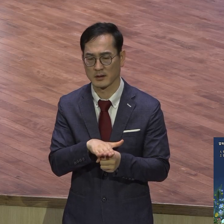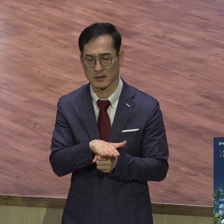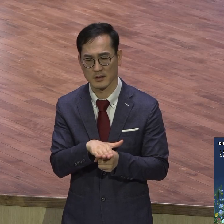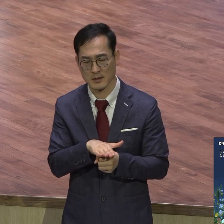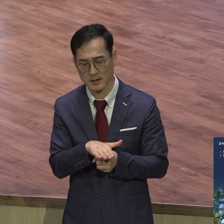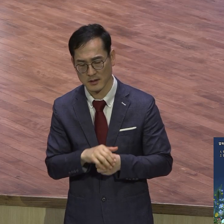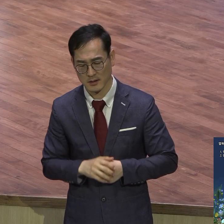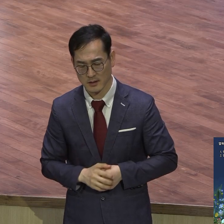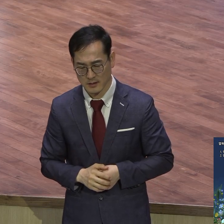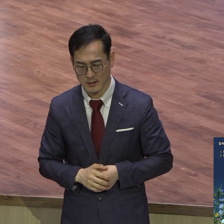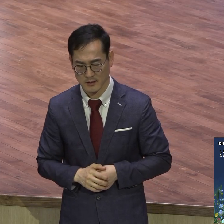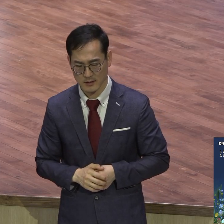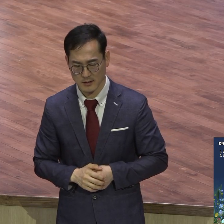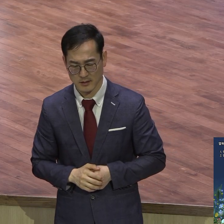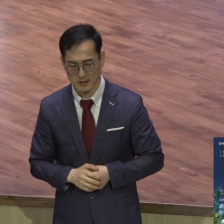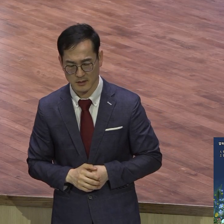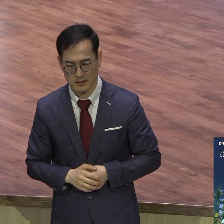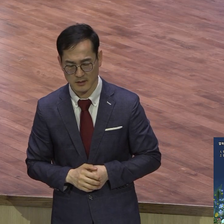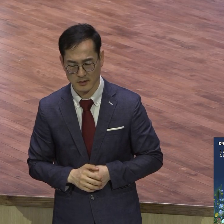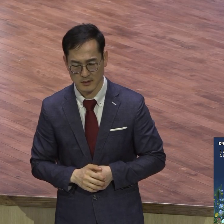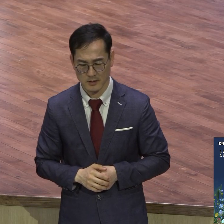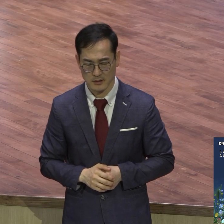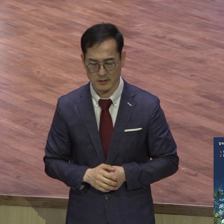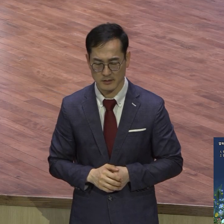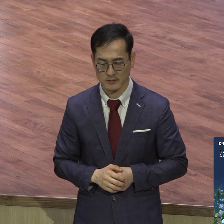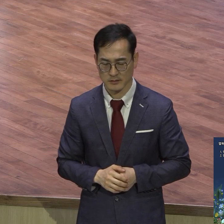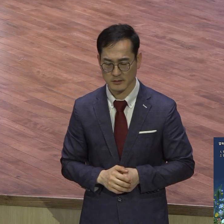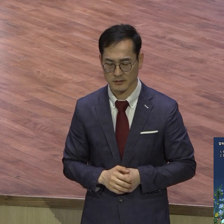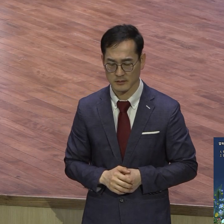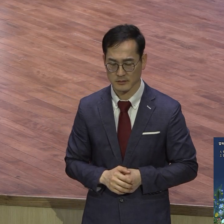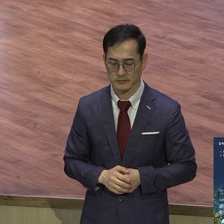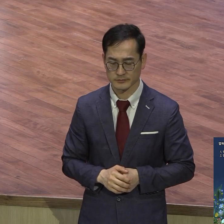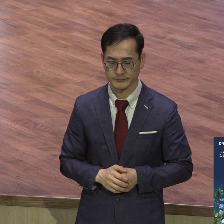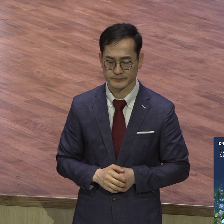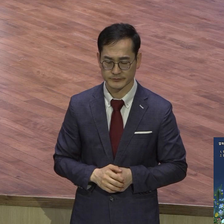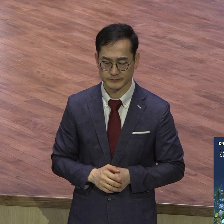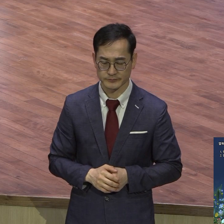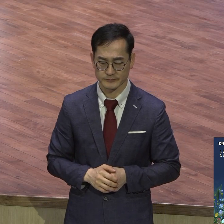하다가 안 되면 팍 죽으면 끝납니까. 죽으면 끝나면 죽을 사람 많아요.